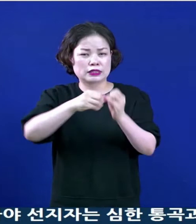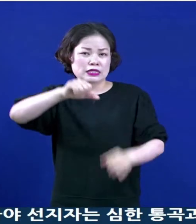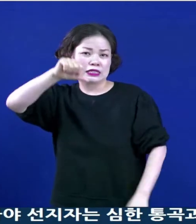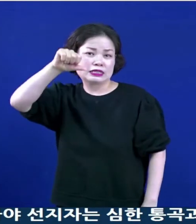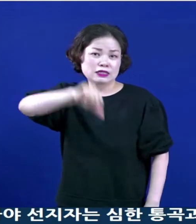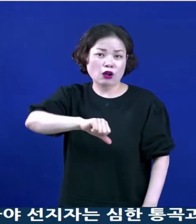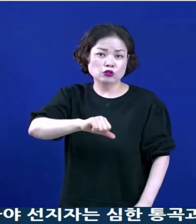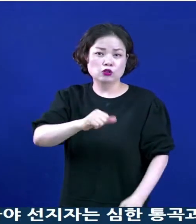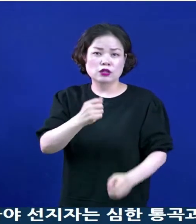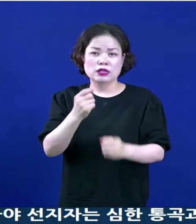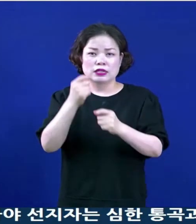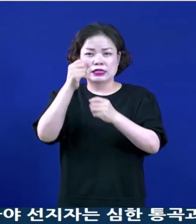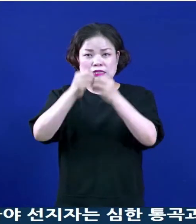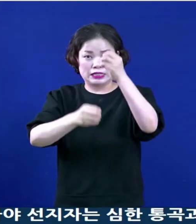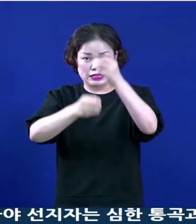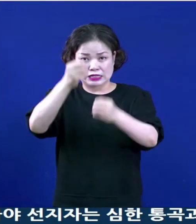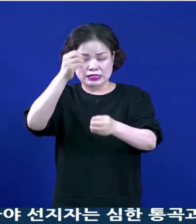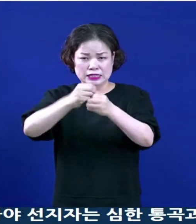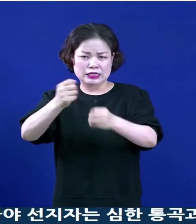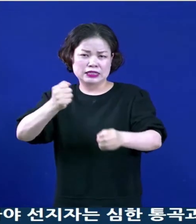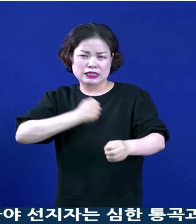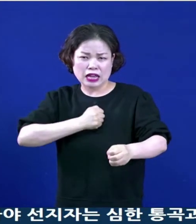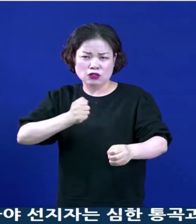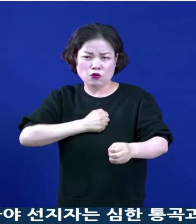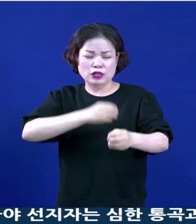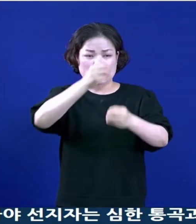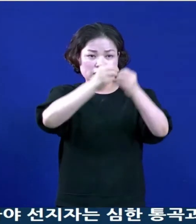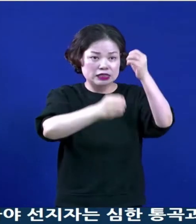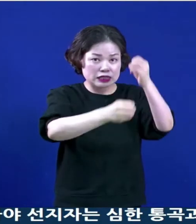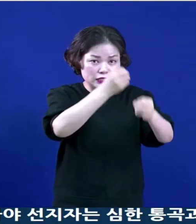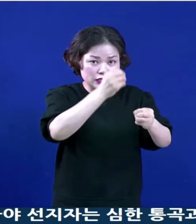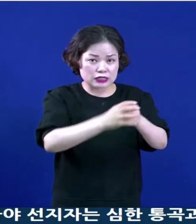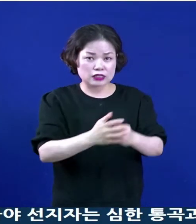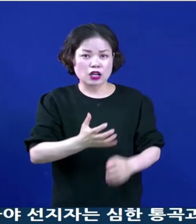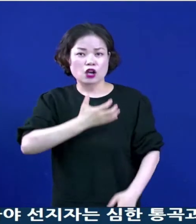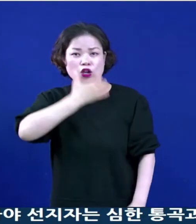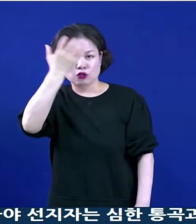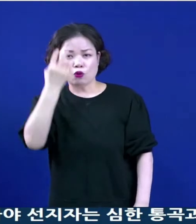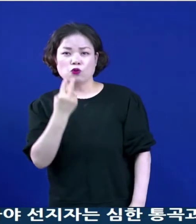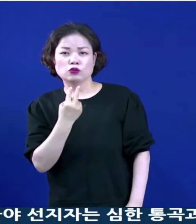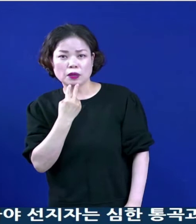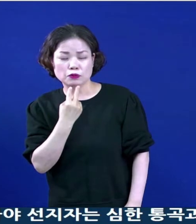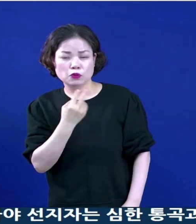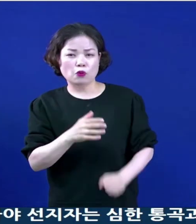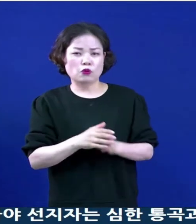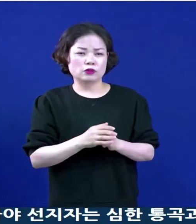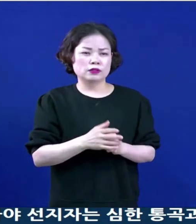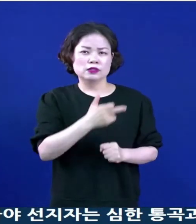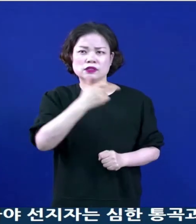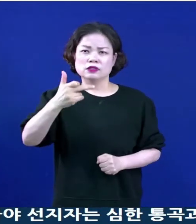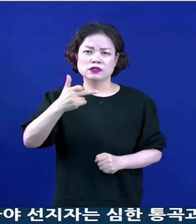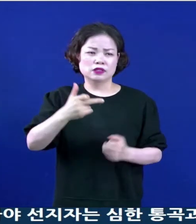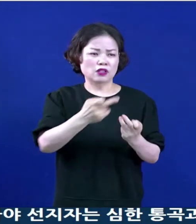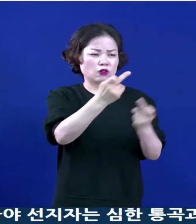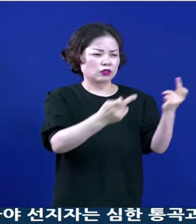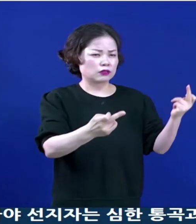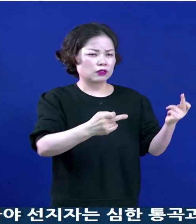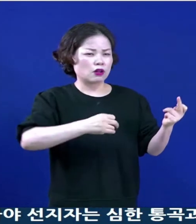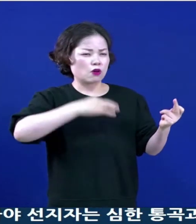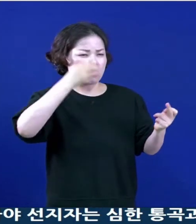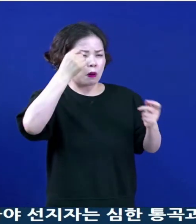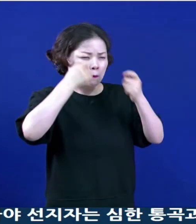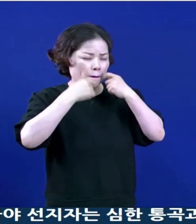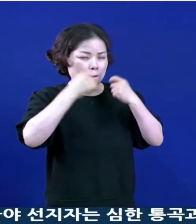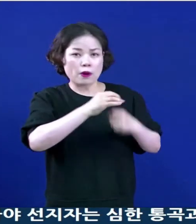저주시였고 탄원의 시였습니다. 하나님의 은혜를 입은 요셉도 형제들 앞에서 큰 소리로 울면서도